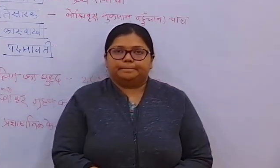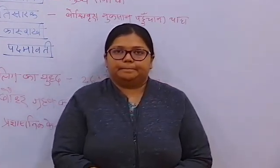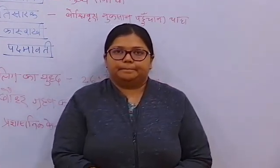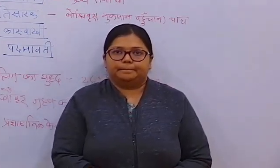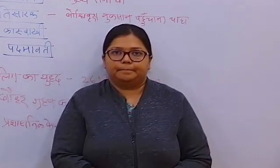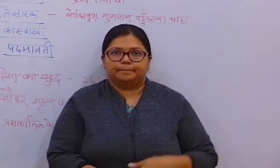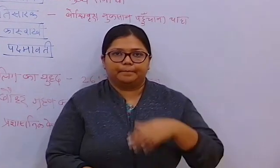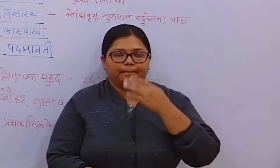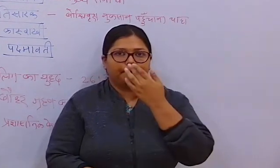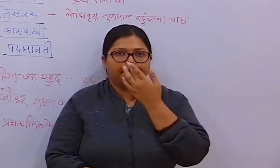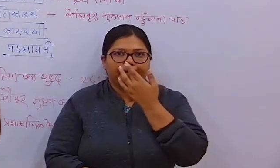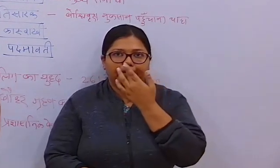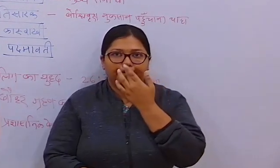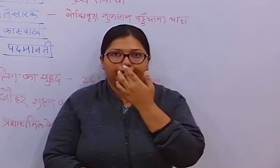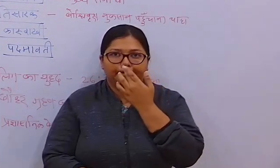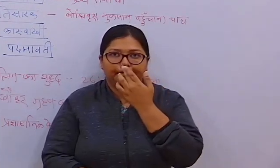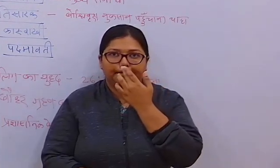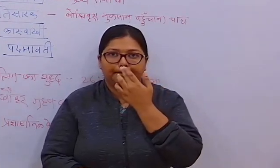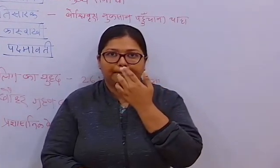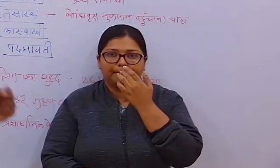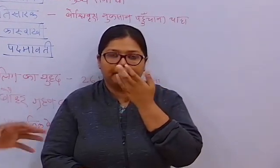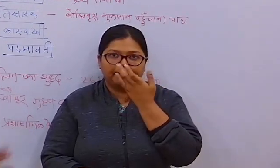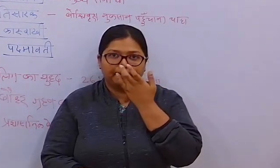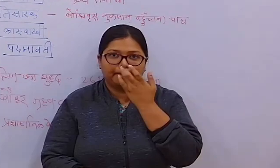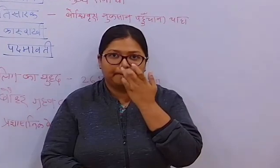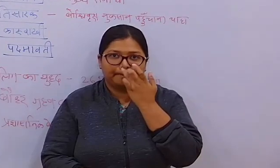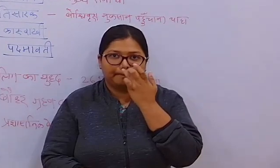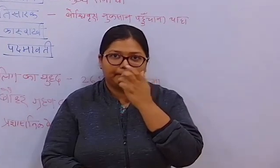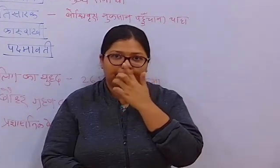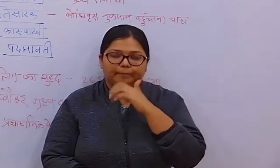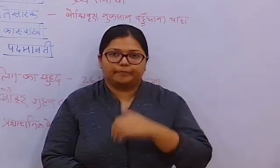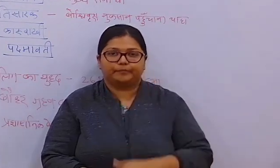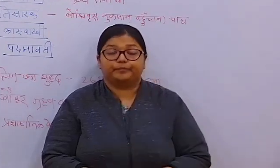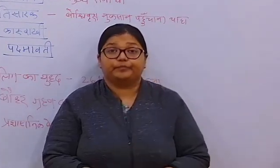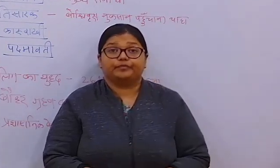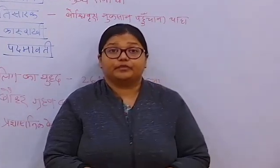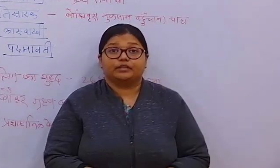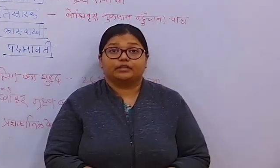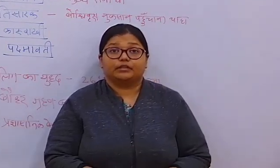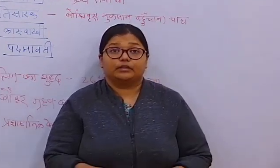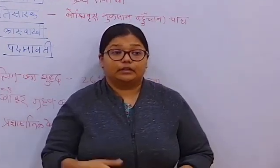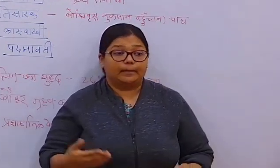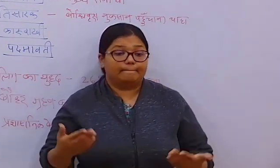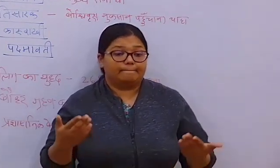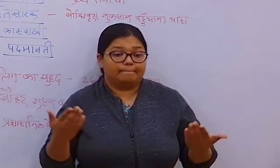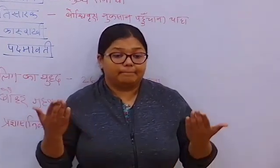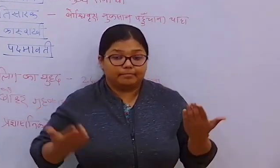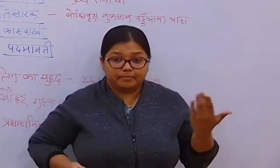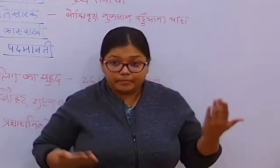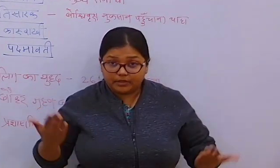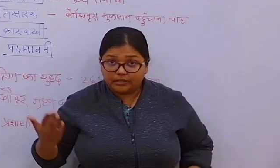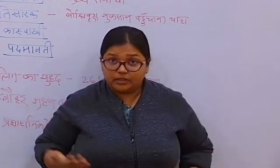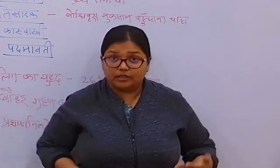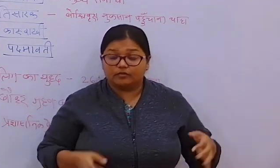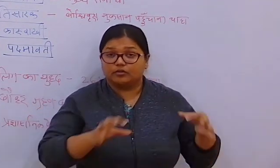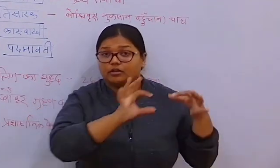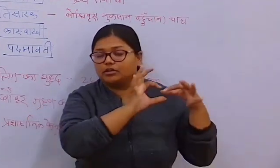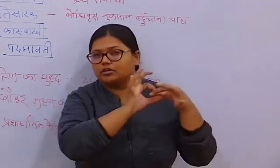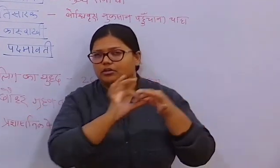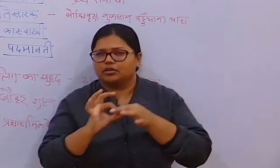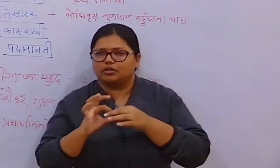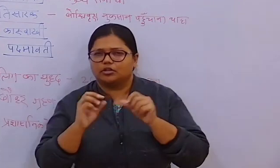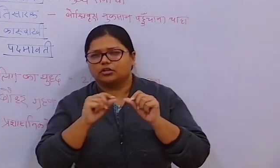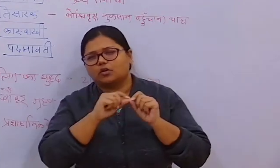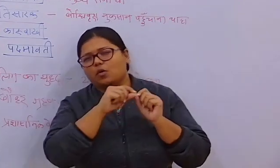वास्तव में क्या था, आचार संहिता की सारी बातें उसमें डाल दी गई थी। अशोक का धम्म एक आचार संहिता की तरह